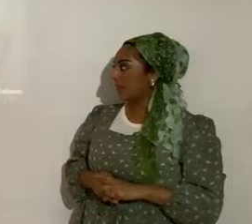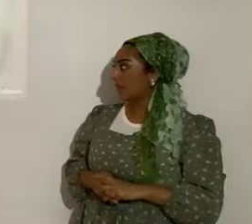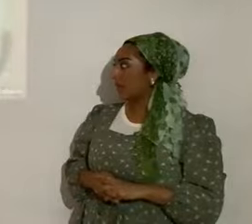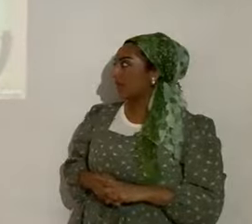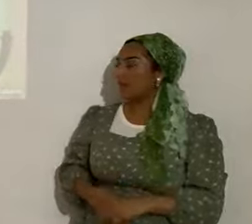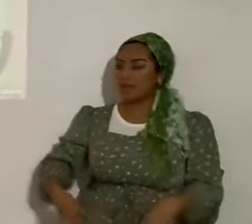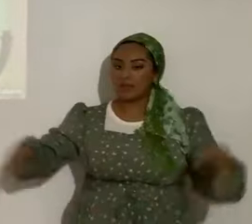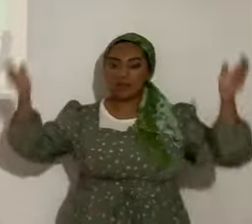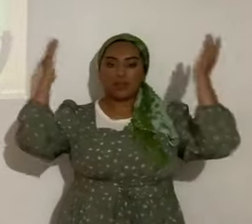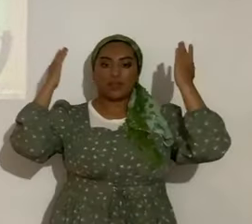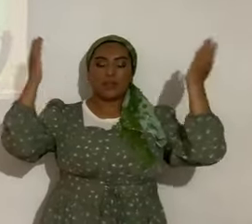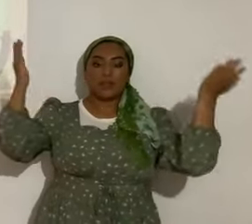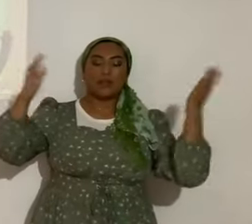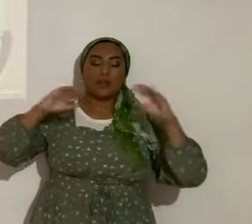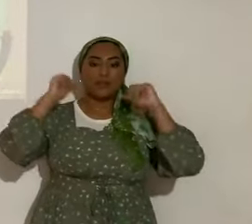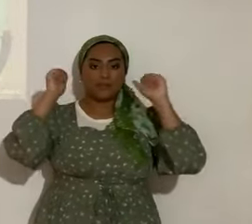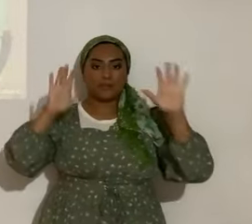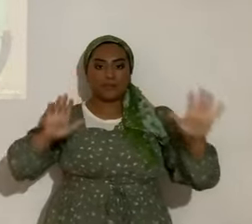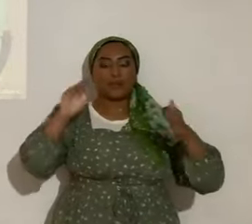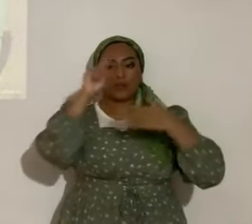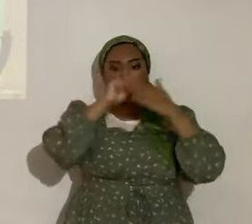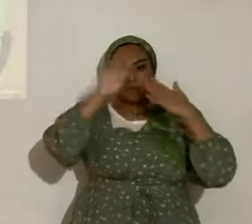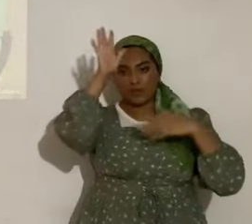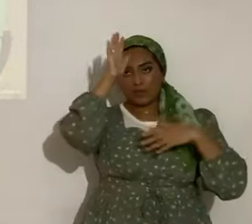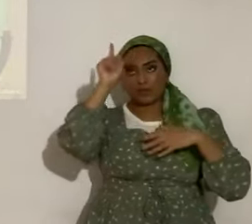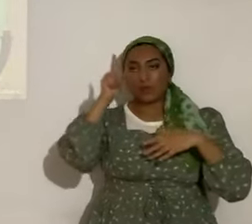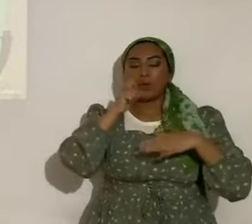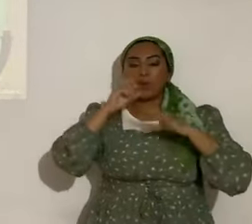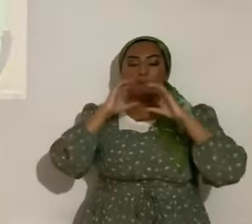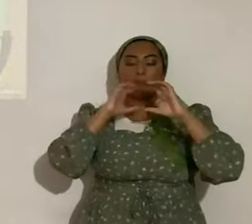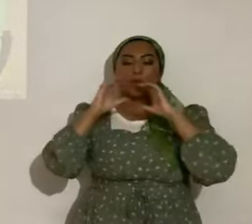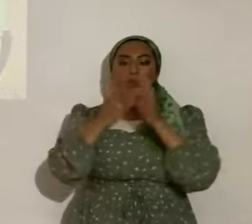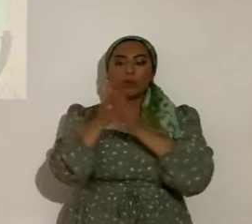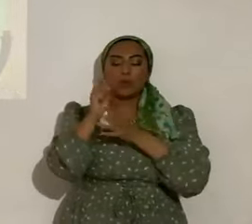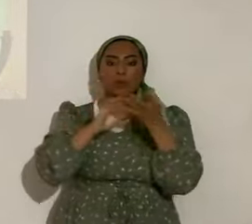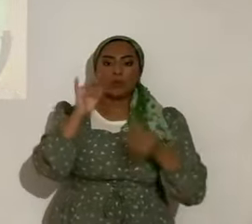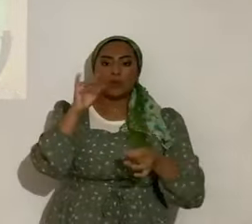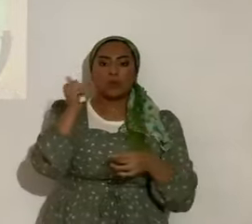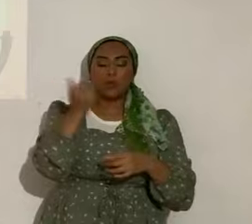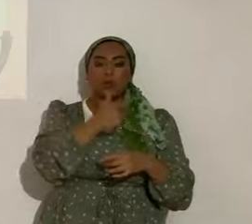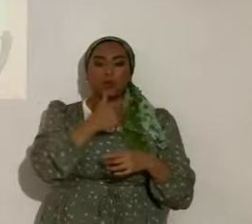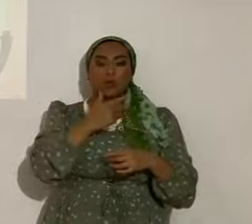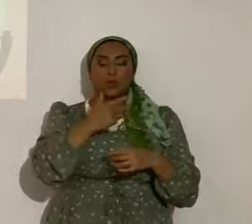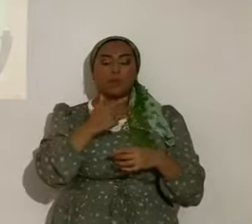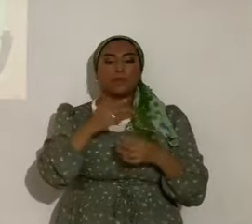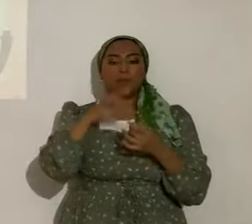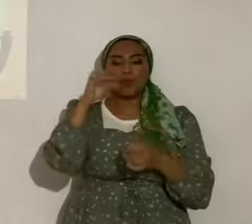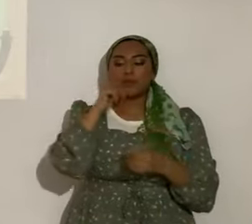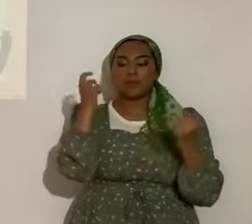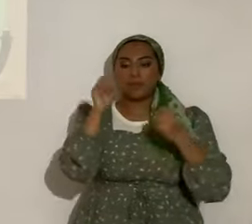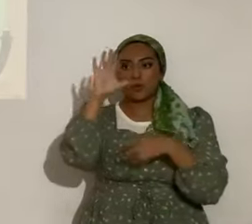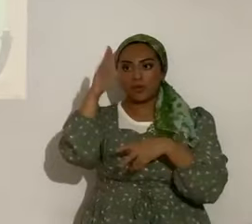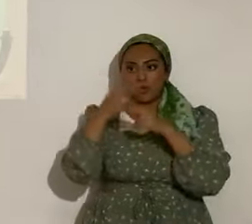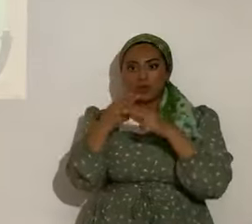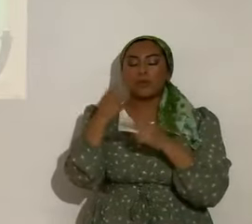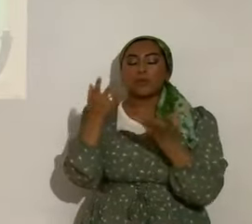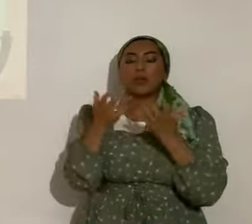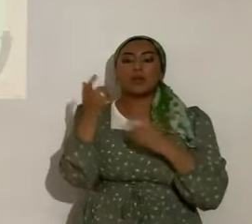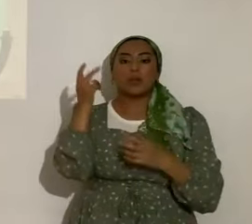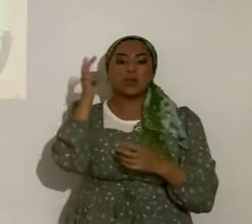Padre Eterno Yahweh, seas tú hablando con el bendito Jacob, se enmudece cualquier espíritu que no glorifique tu nombre. Queremos